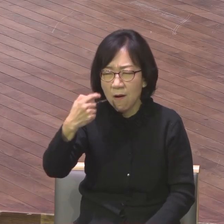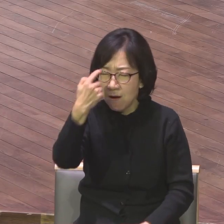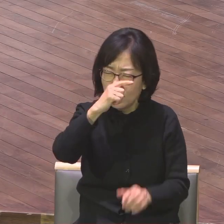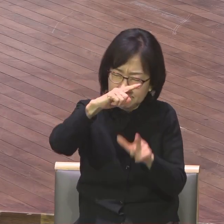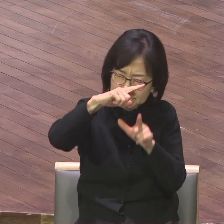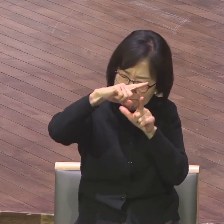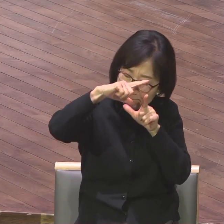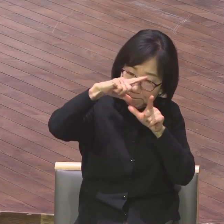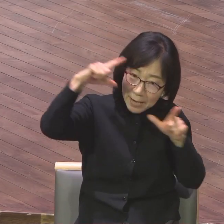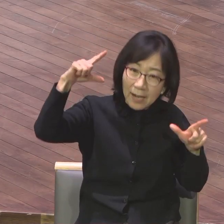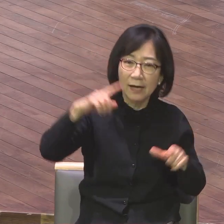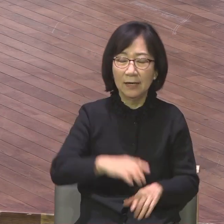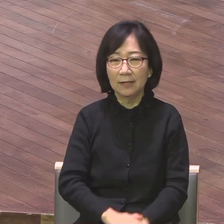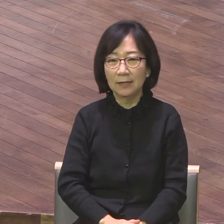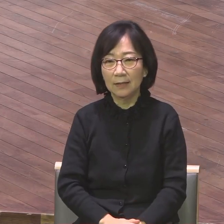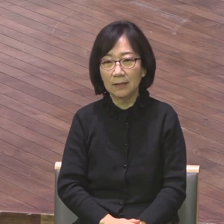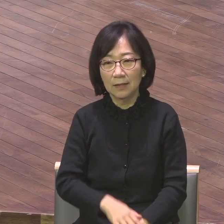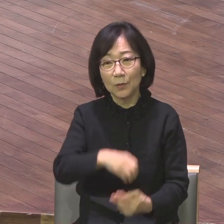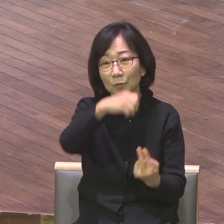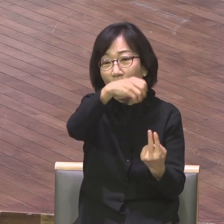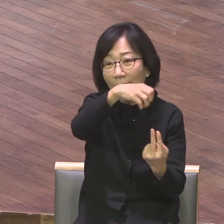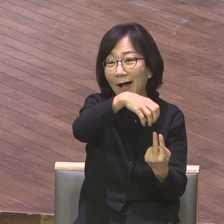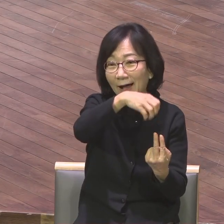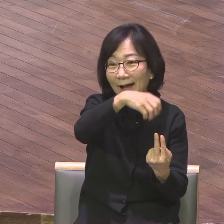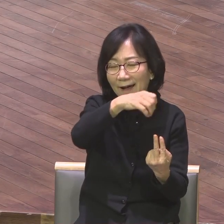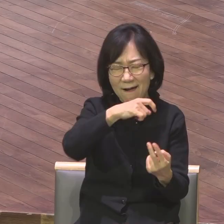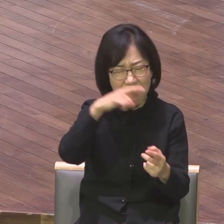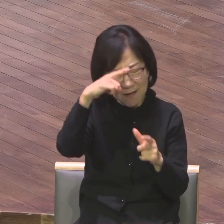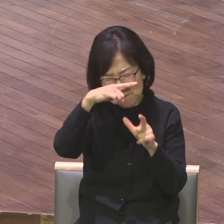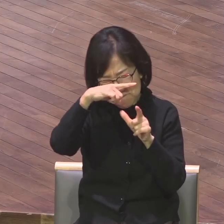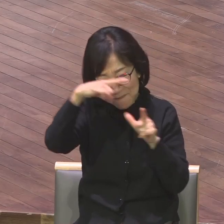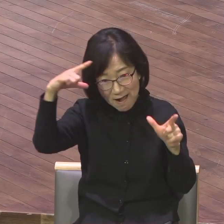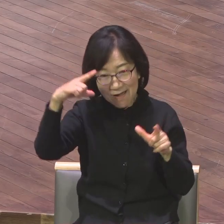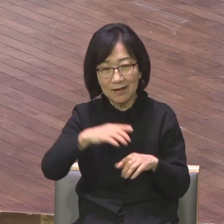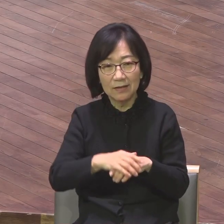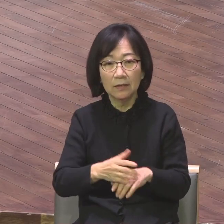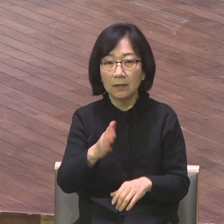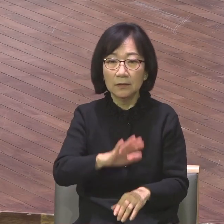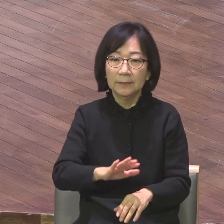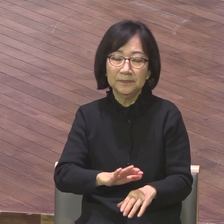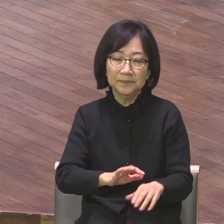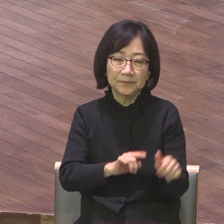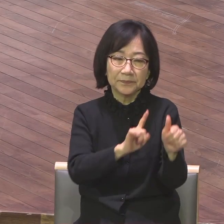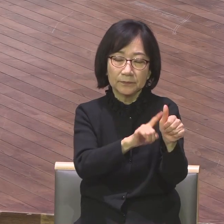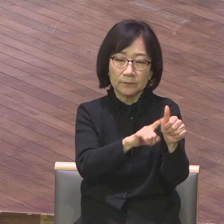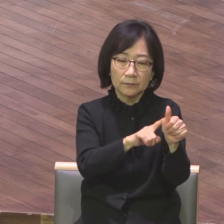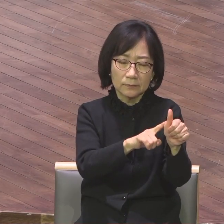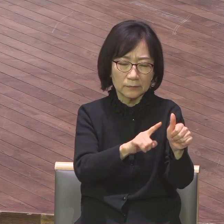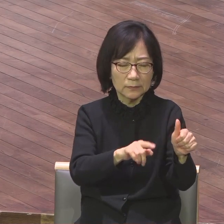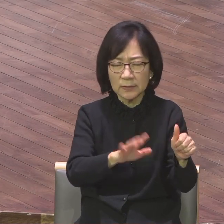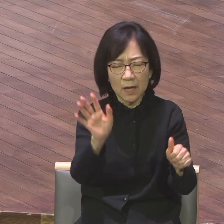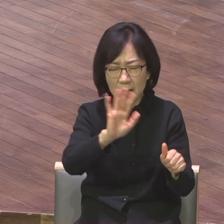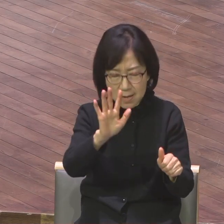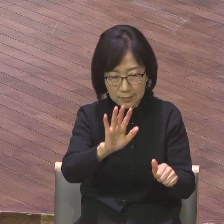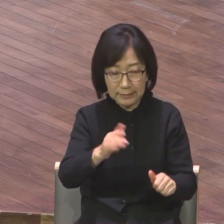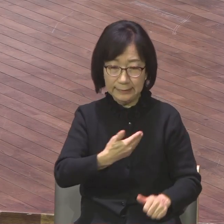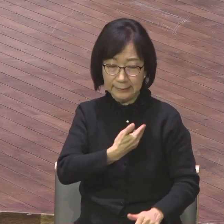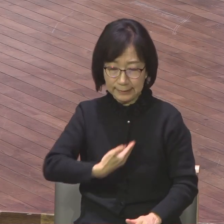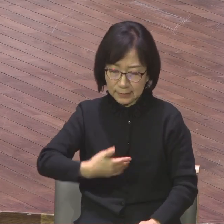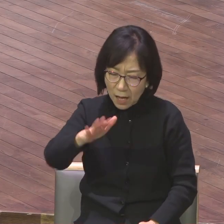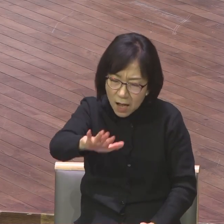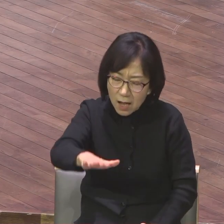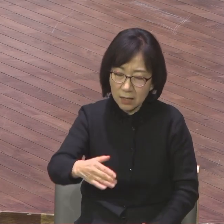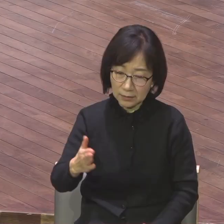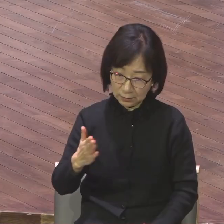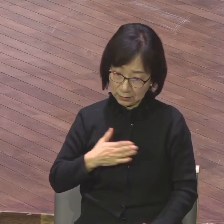요한을 본 거예요. 위치가 대단했죠. 그런데 세례 요한은 평상시 자기 제자들에 늘 밝혔습니다.